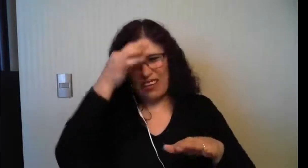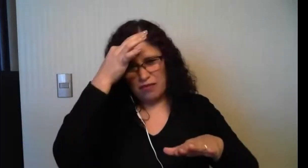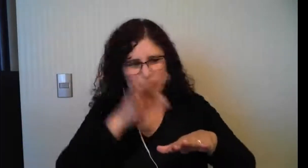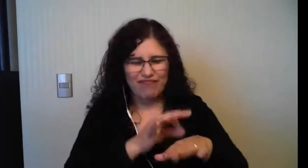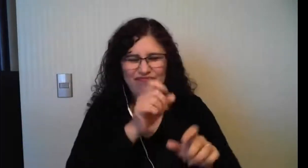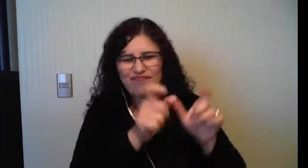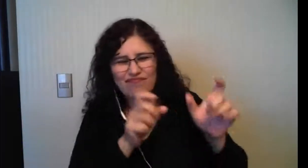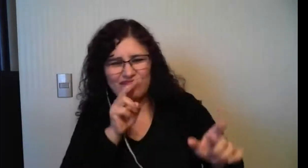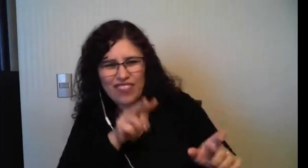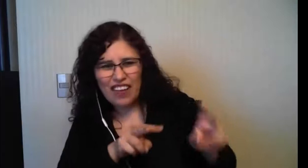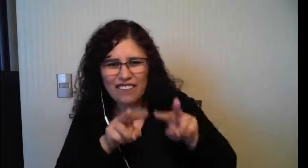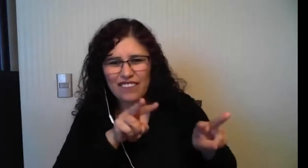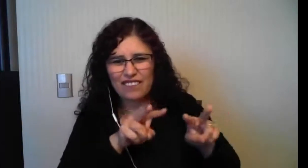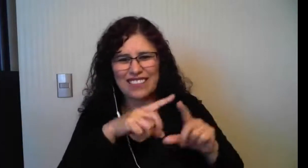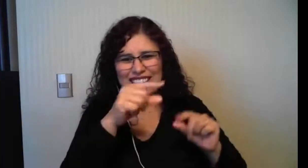de acuerdo